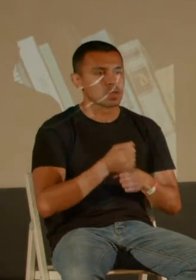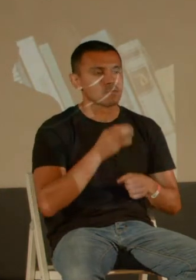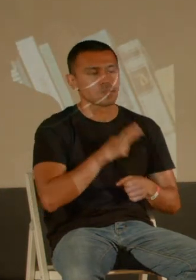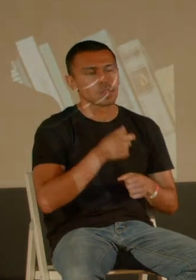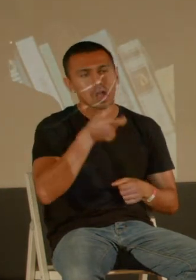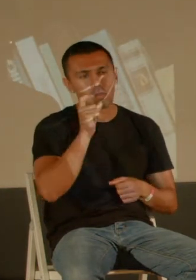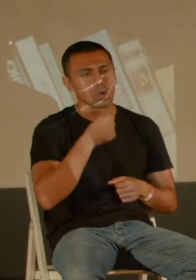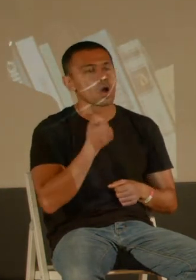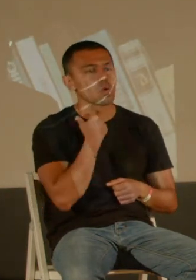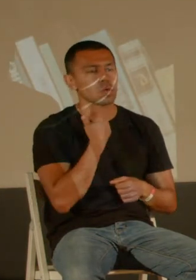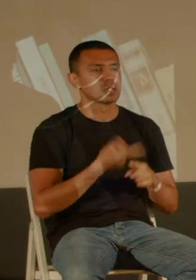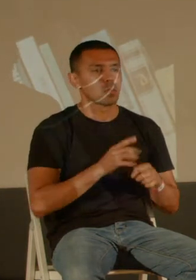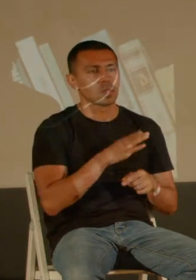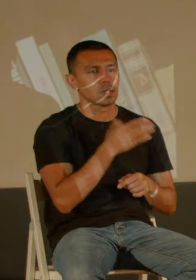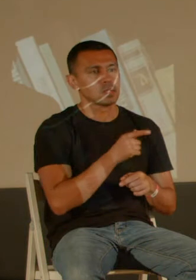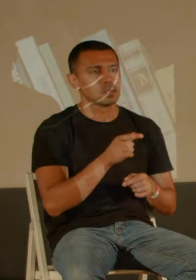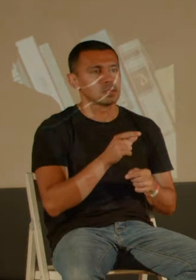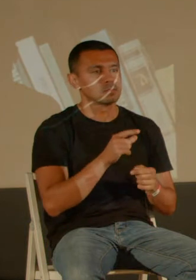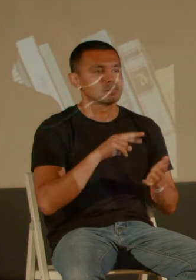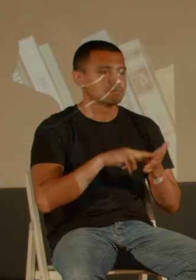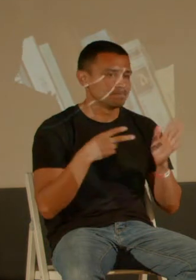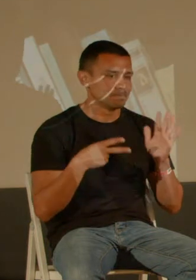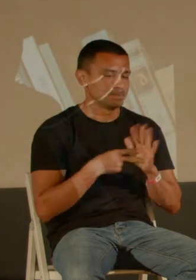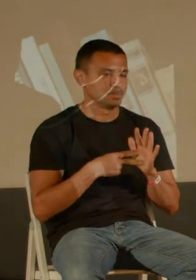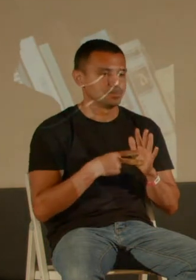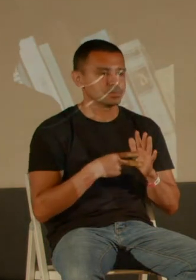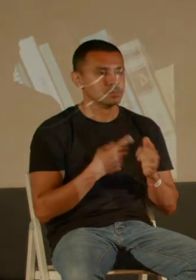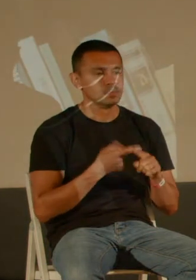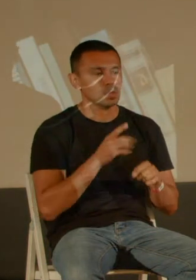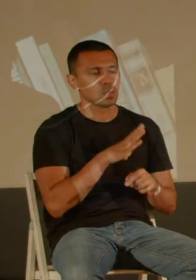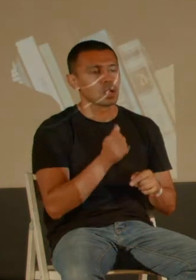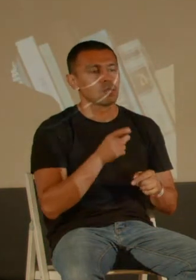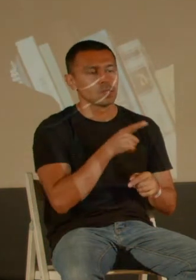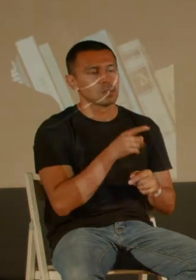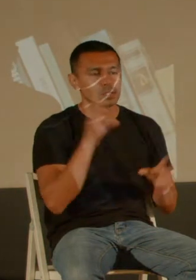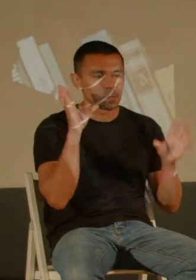вживання алкоголю, це була її копінг-стратегія. Тобто це те було, як вона